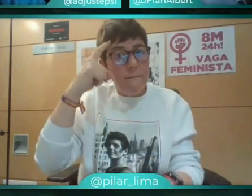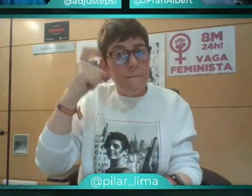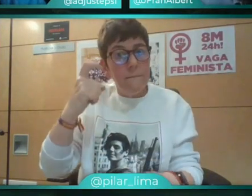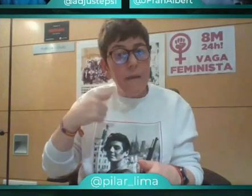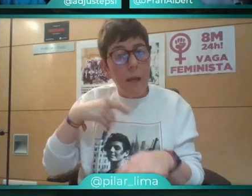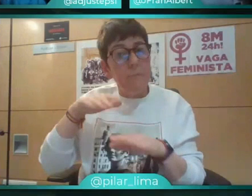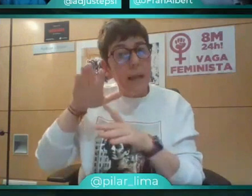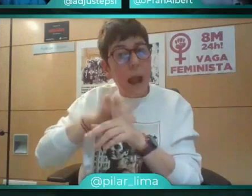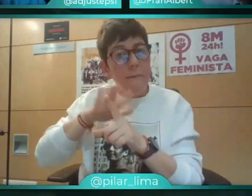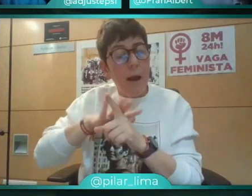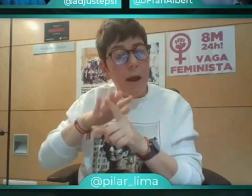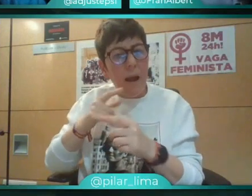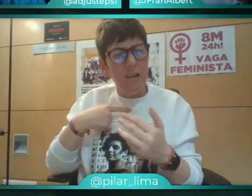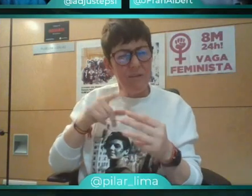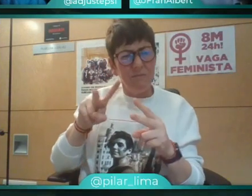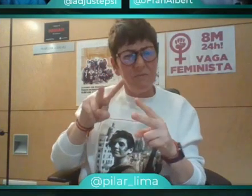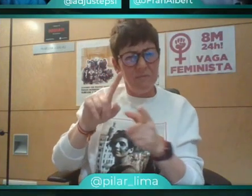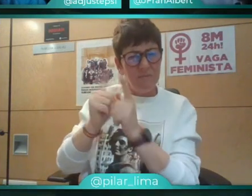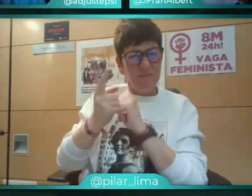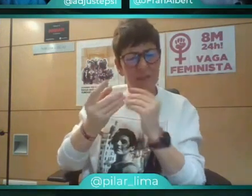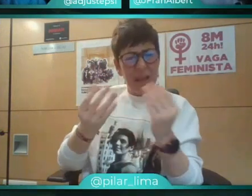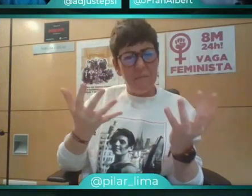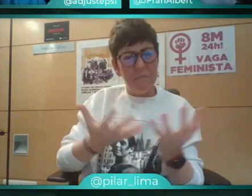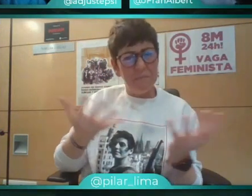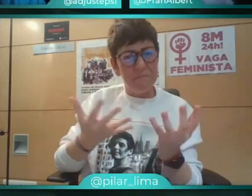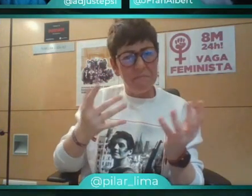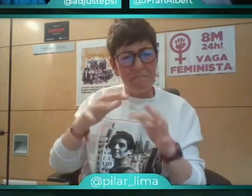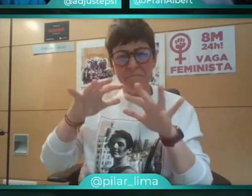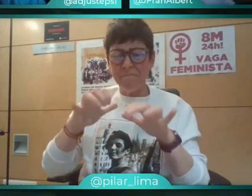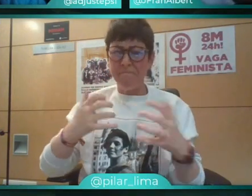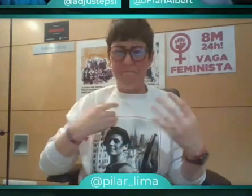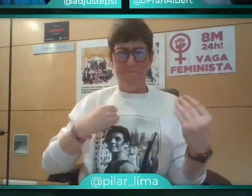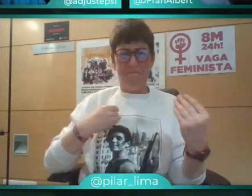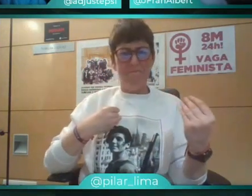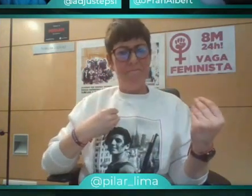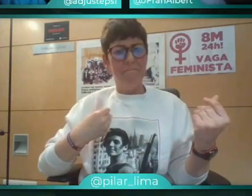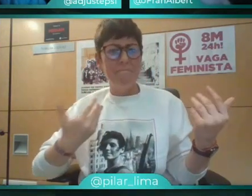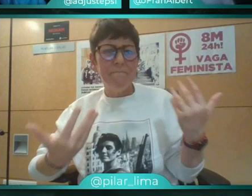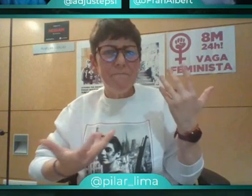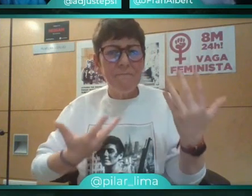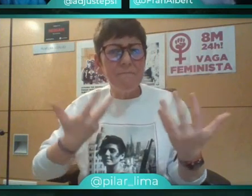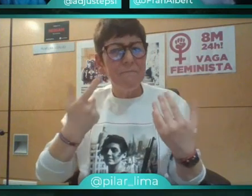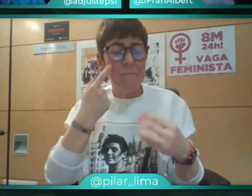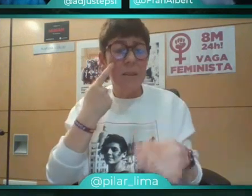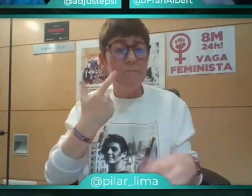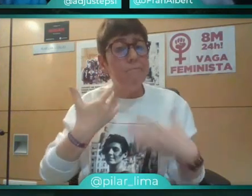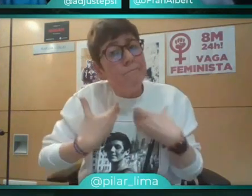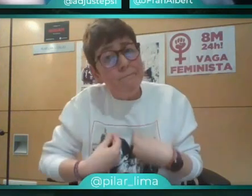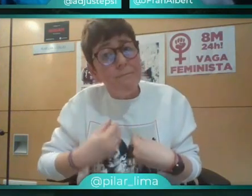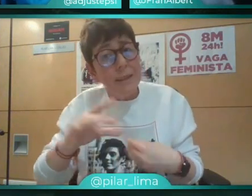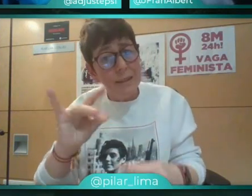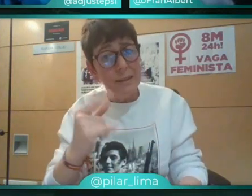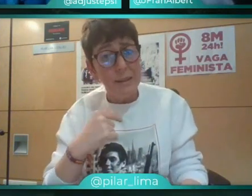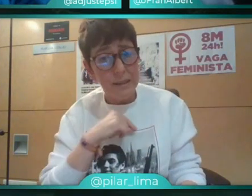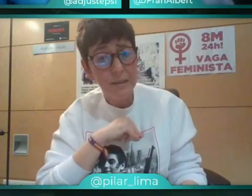ver a determinados periodistas a los que yo admiraba eh Y cómo han cambiado desconcierta